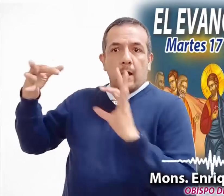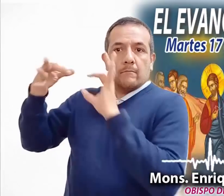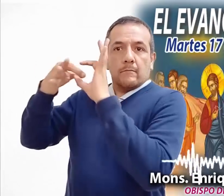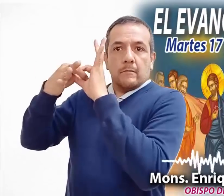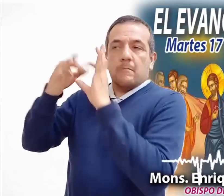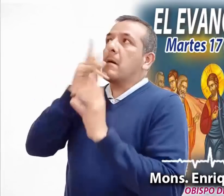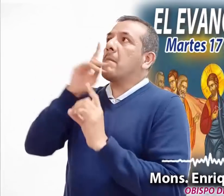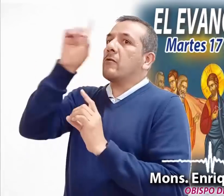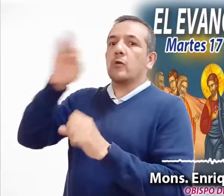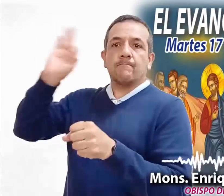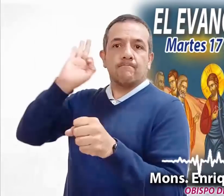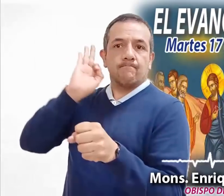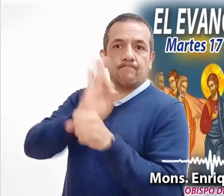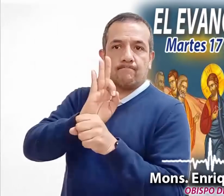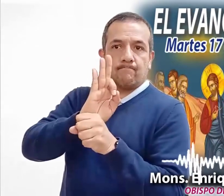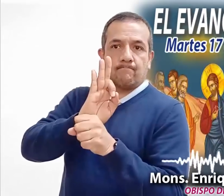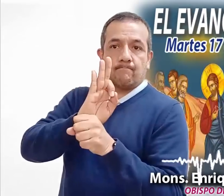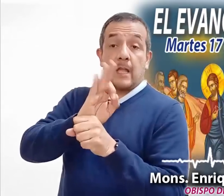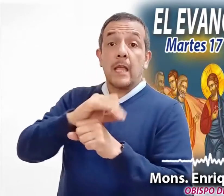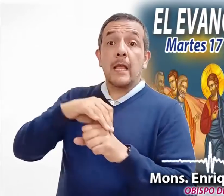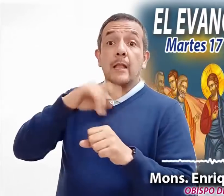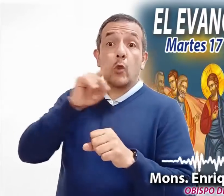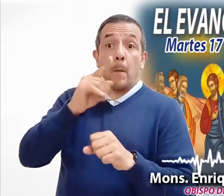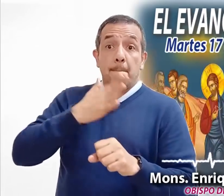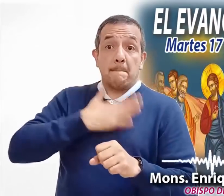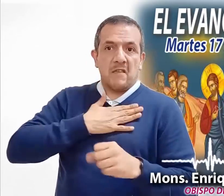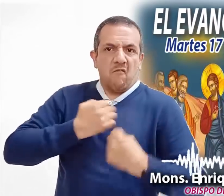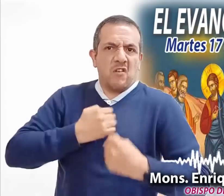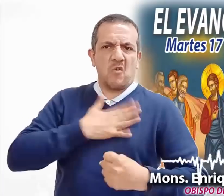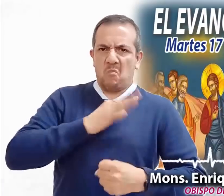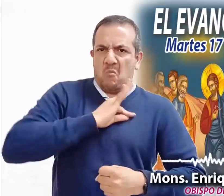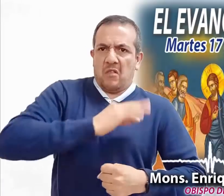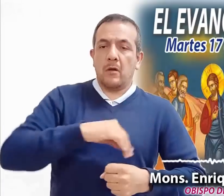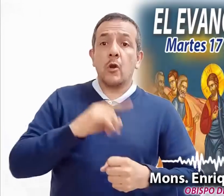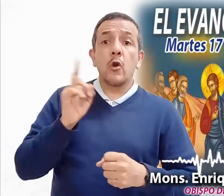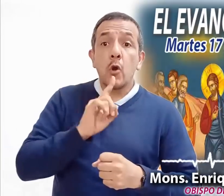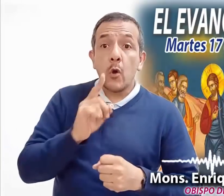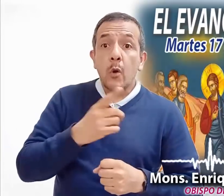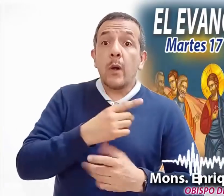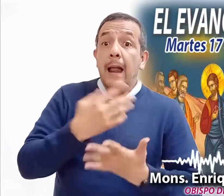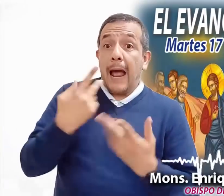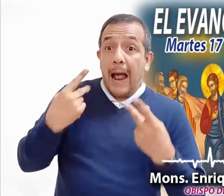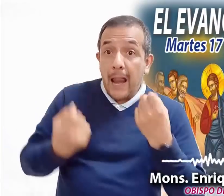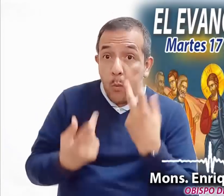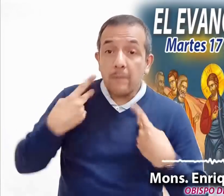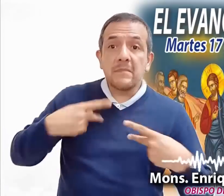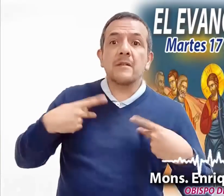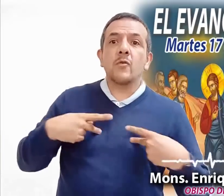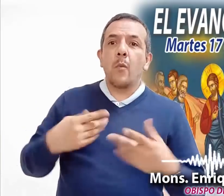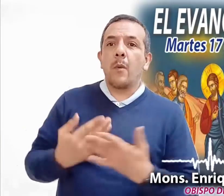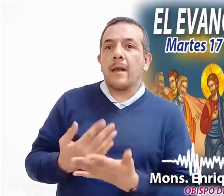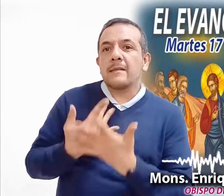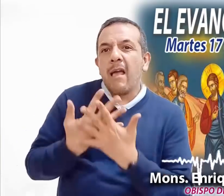en la intervención de Dios. No en la actitud milagrera del que se cruza de brazos esperando que todo venga